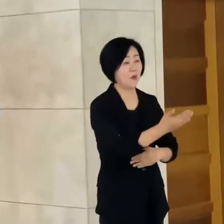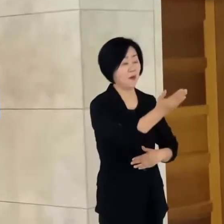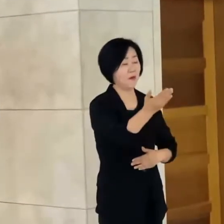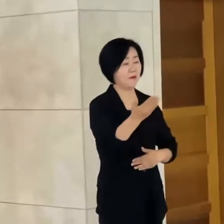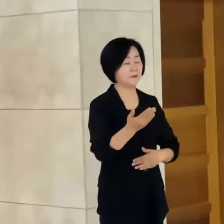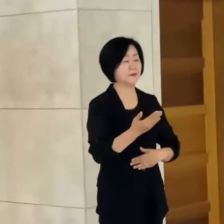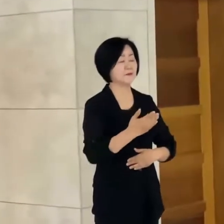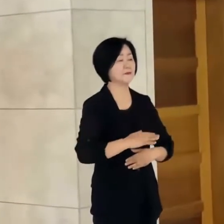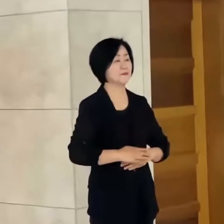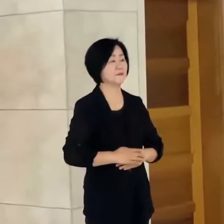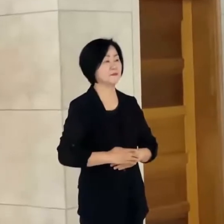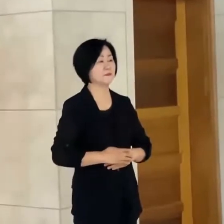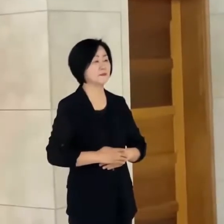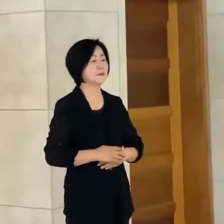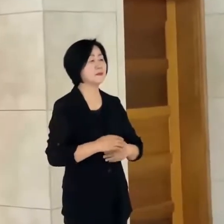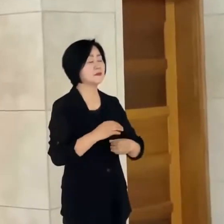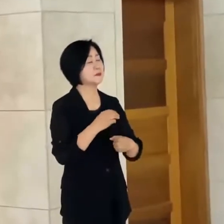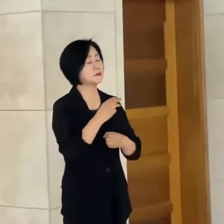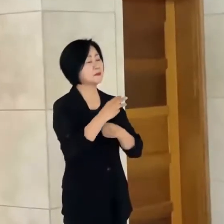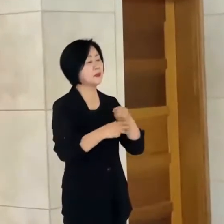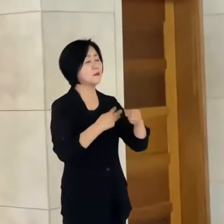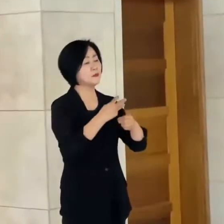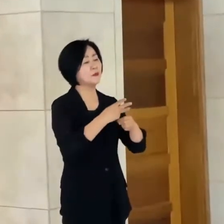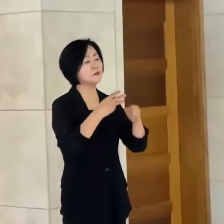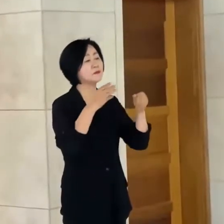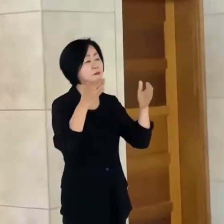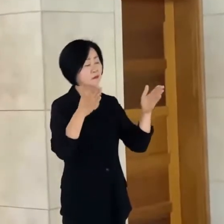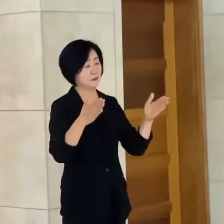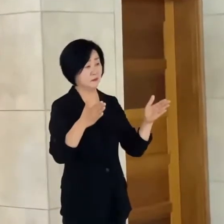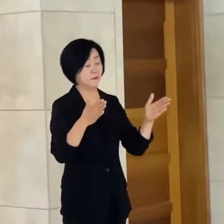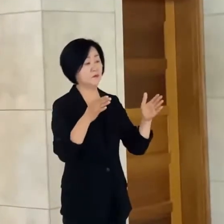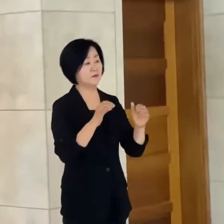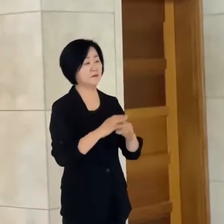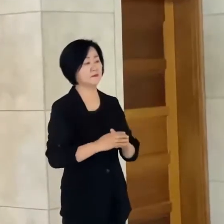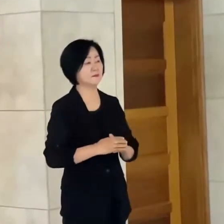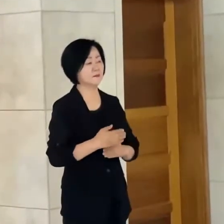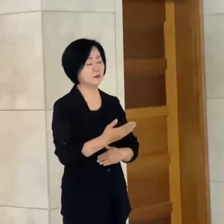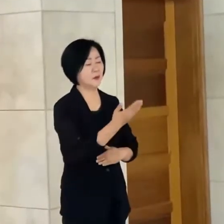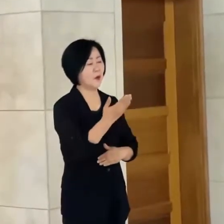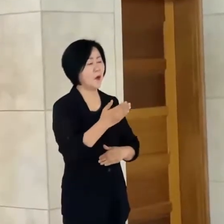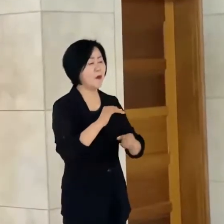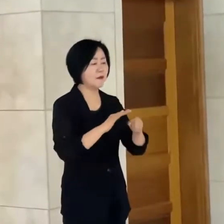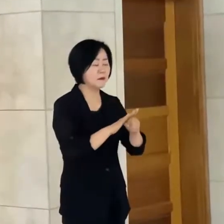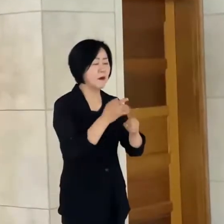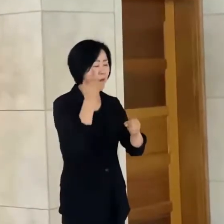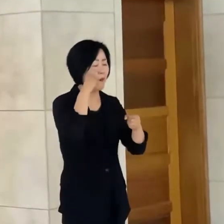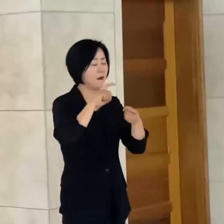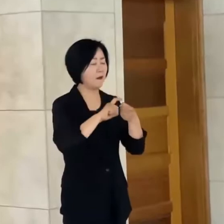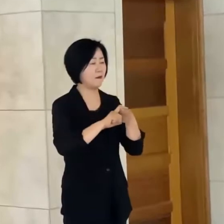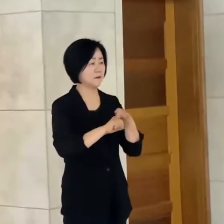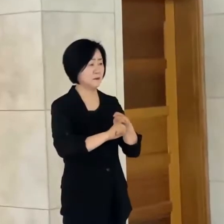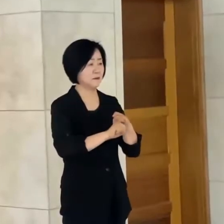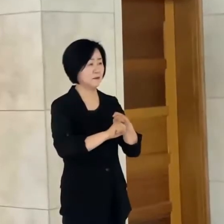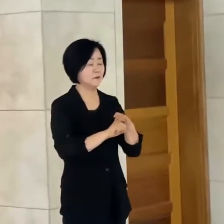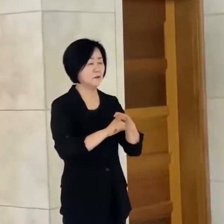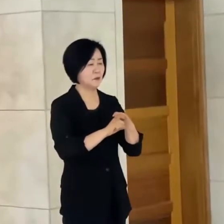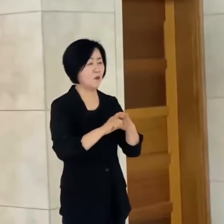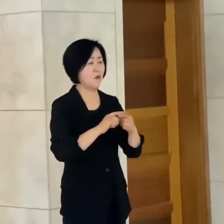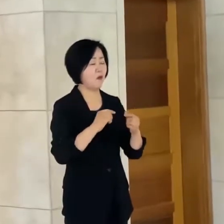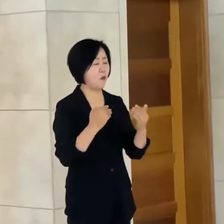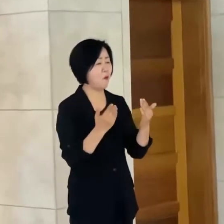여러분, 민선 7기가 3년이 지나는 동안 국민 여러분의 사랑과 관심